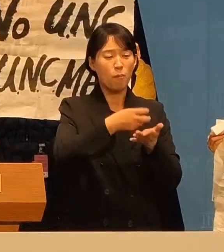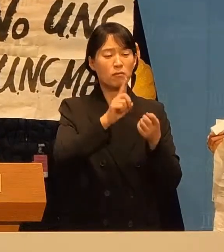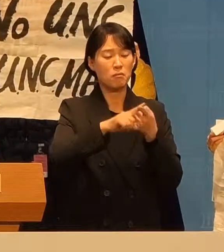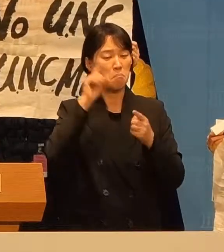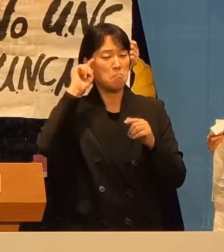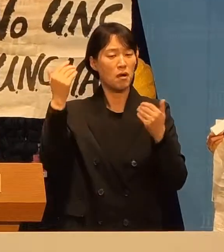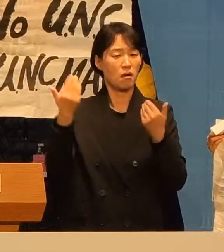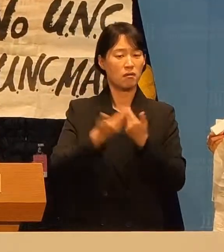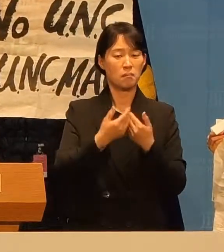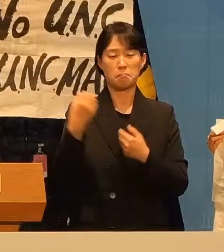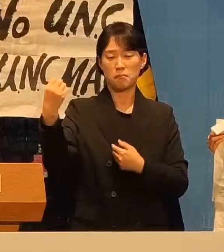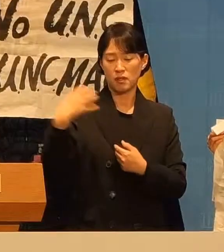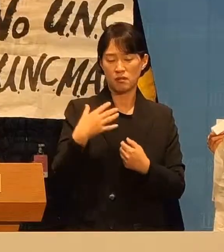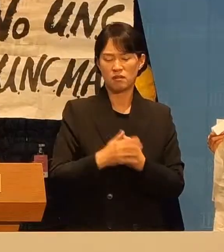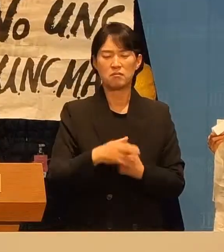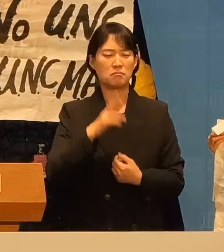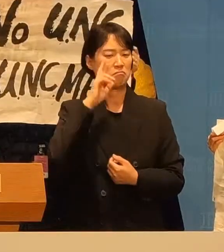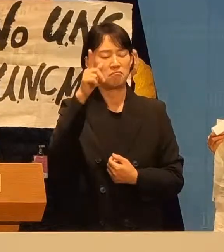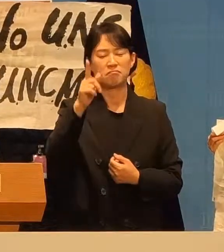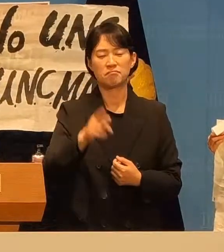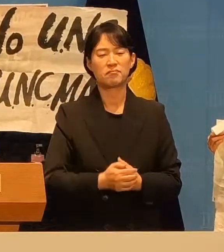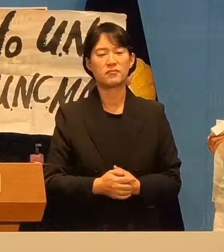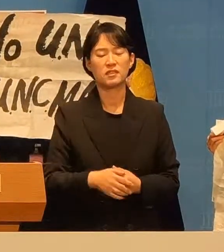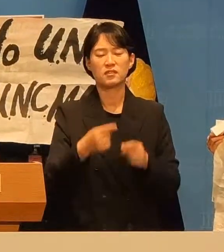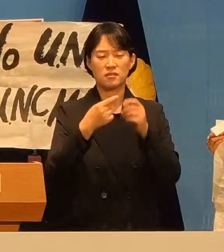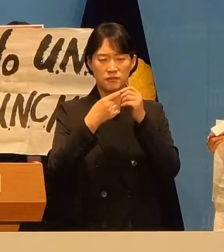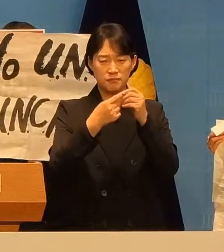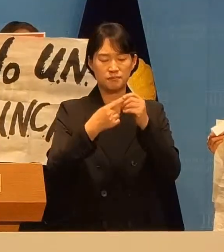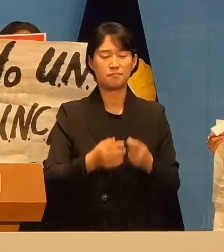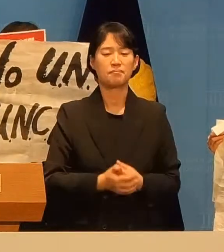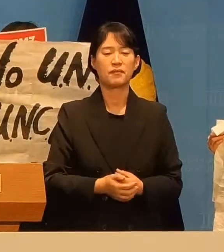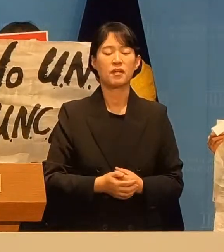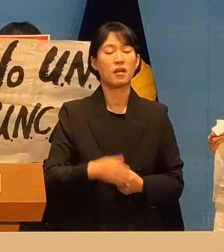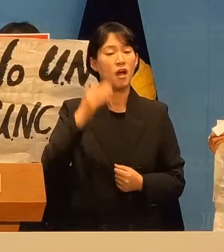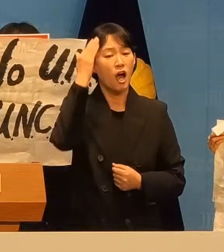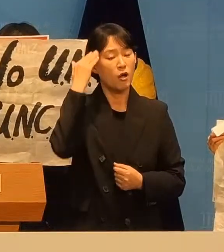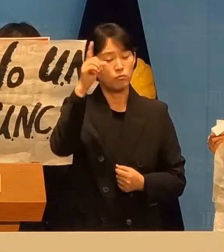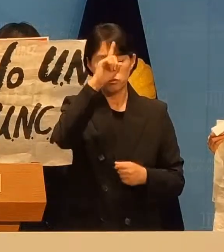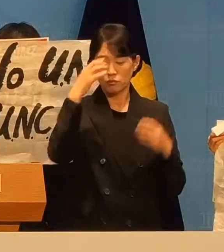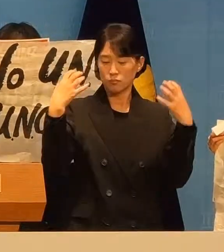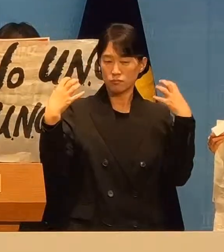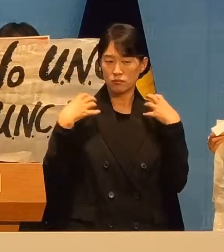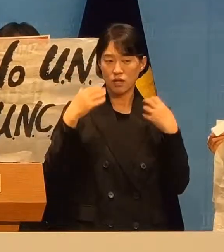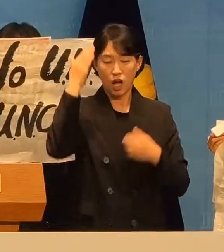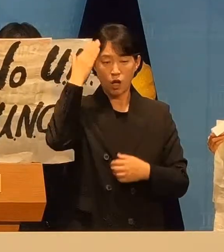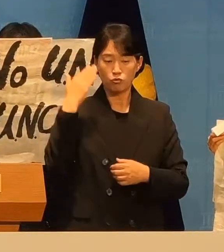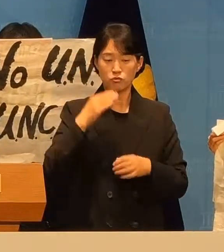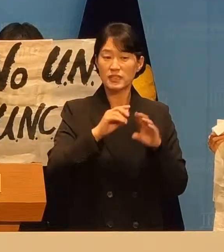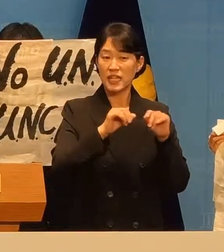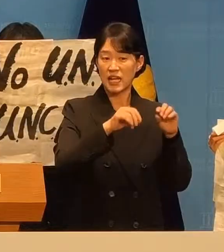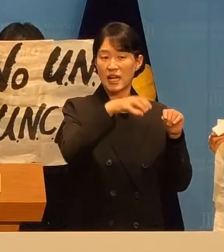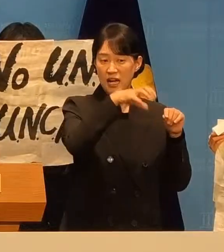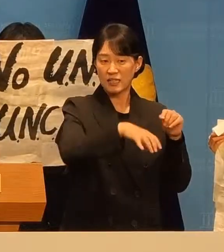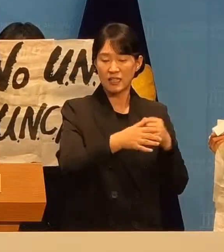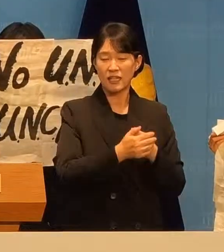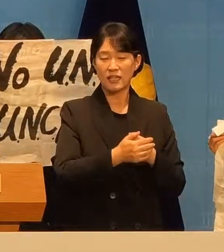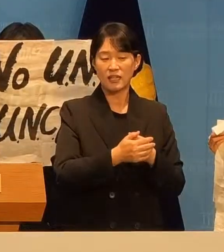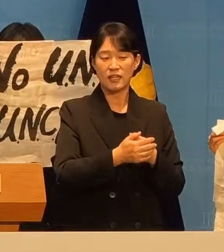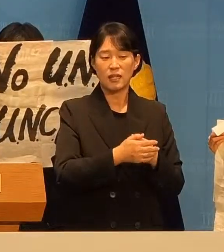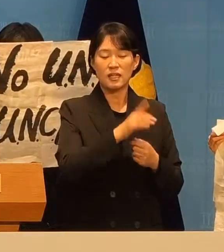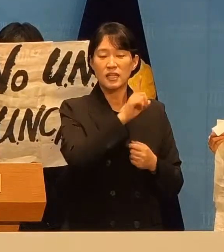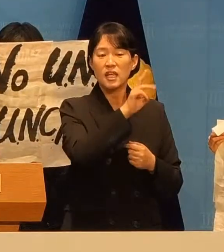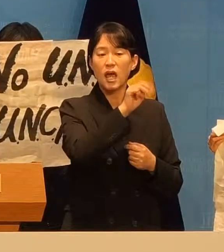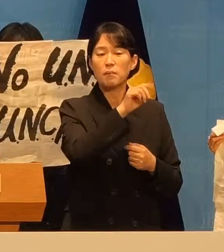밝혔다. 이는 틀렸다. 첫째, 한국 정부가 한국 영토인 남쪽